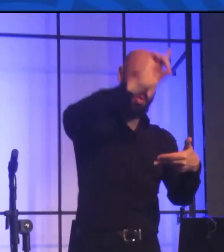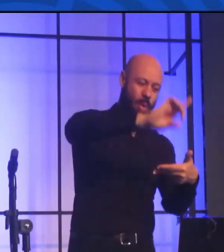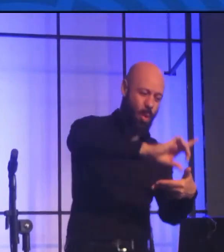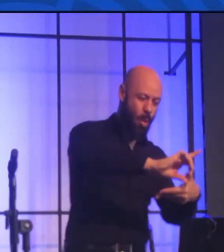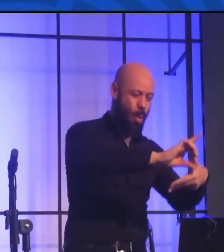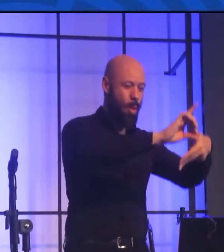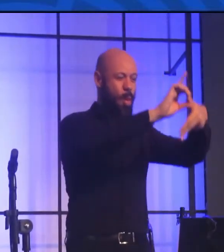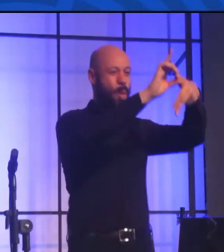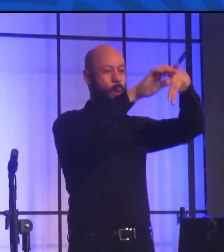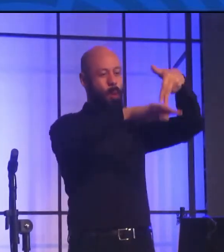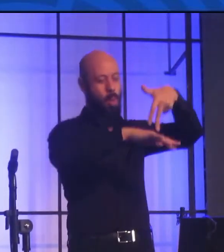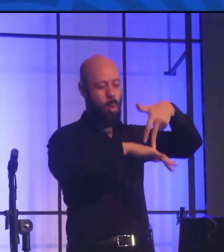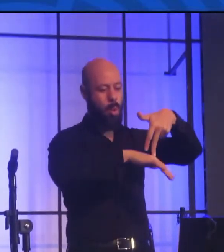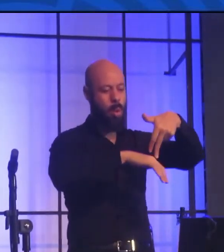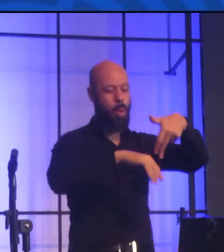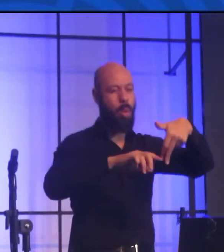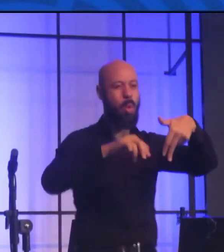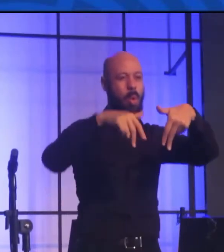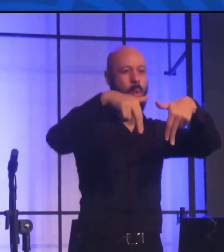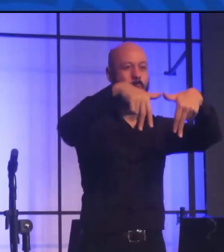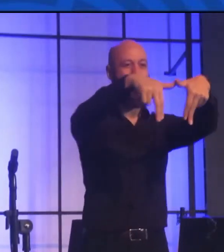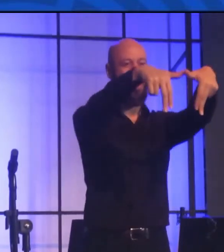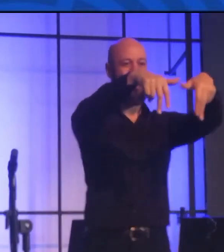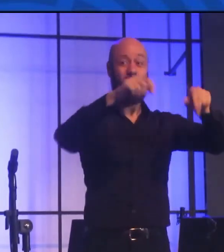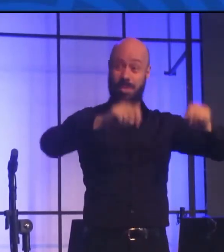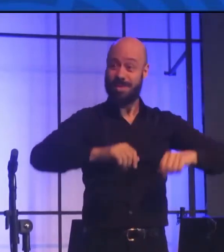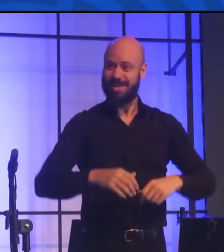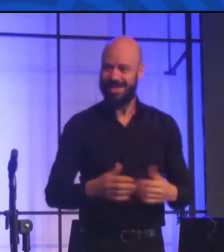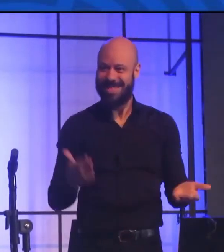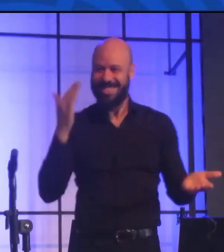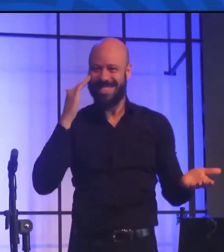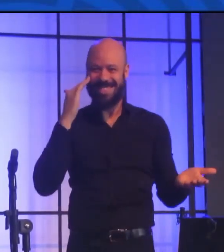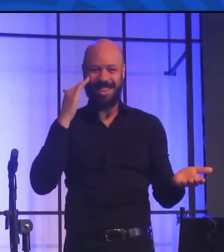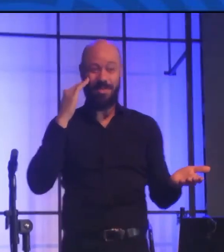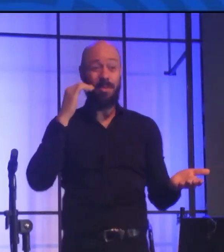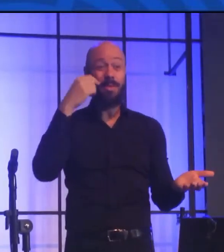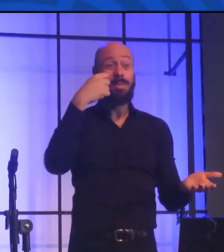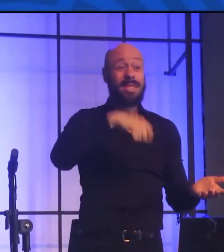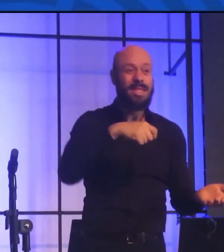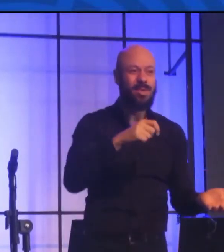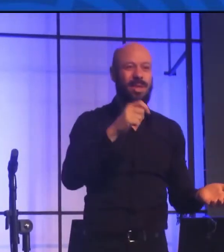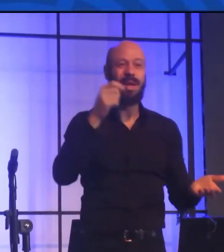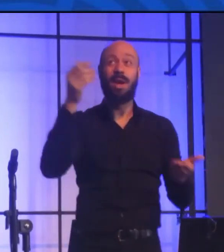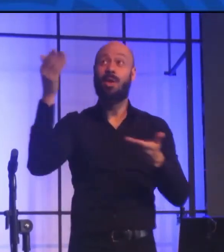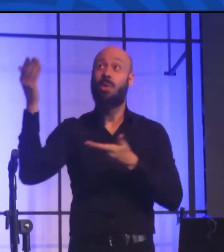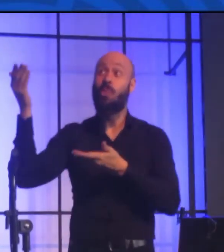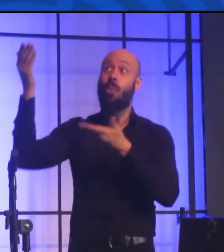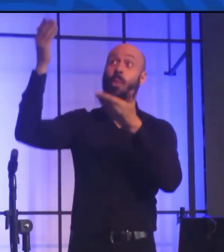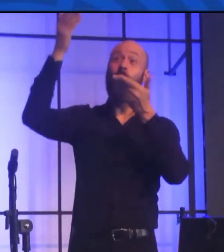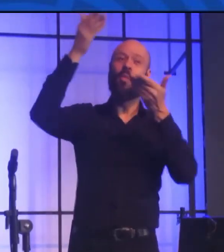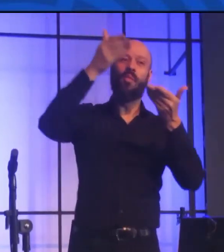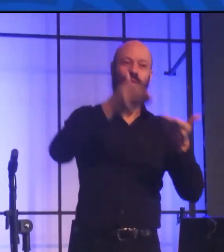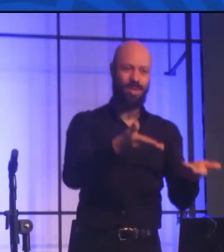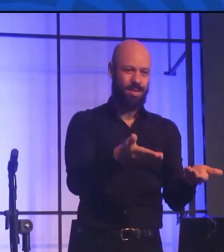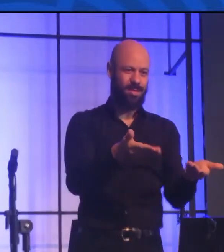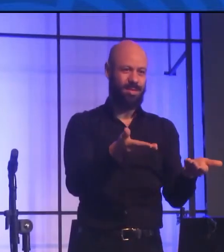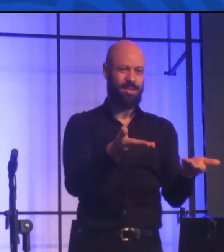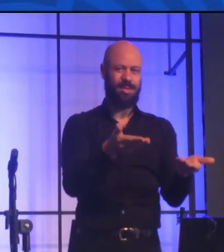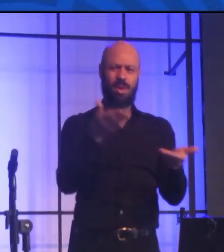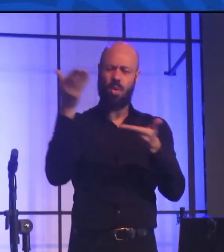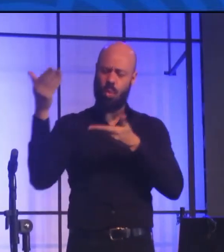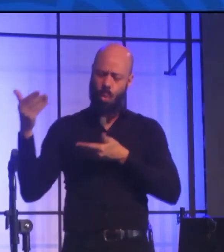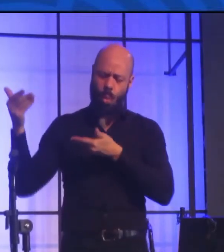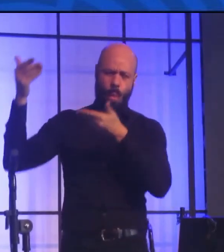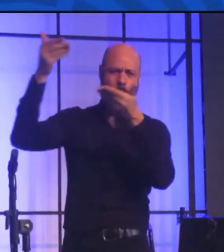Eu serei o que você precisa, se você me convidar para andar com você. Se você